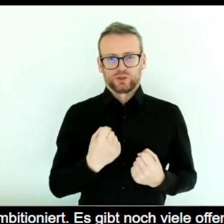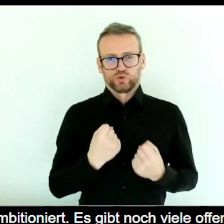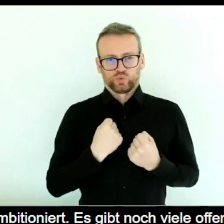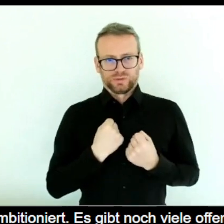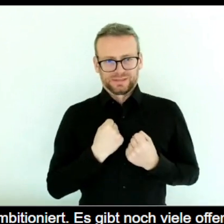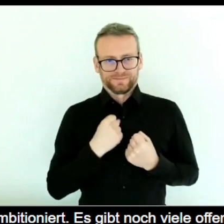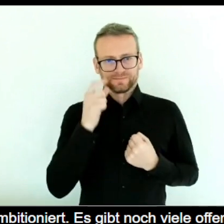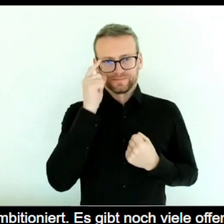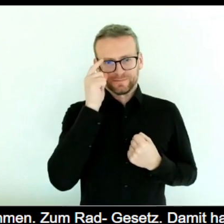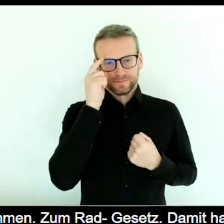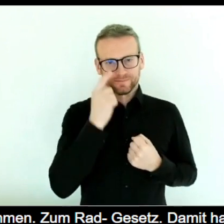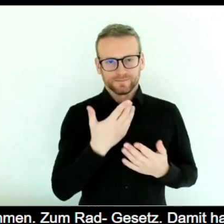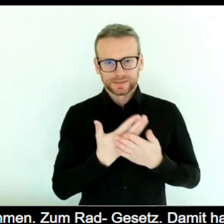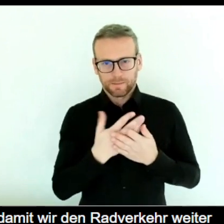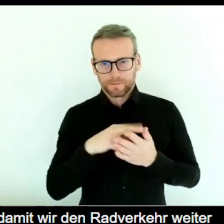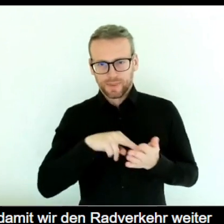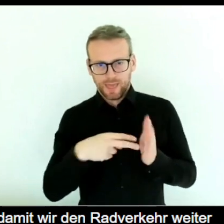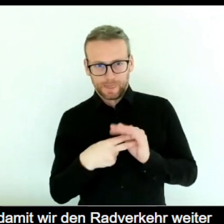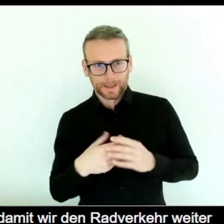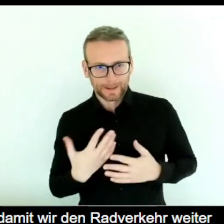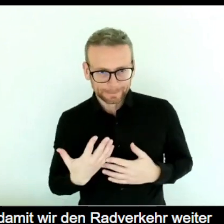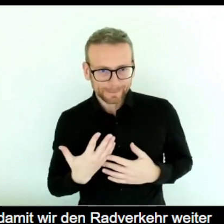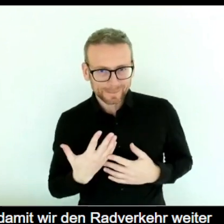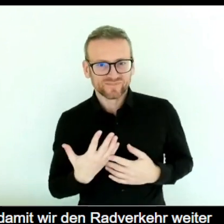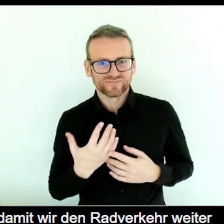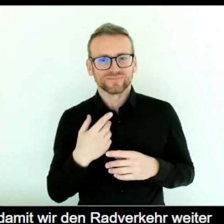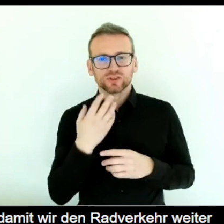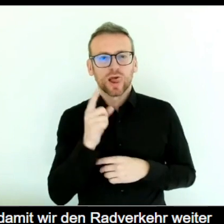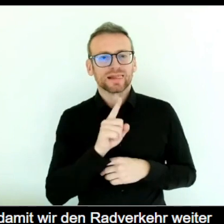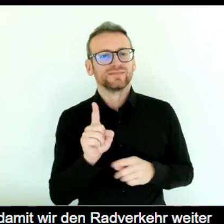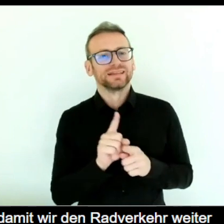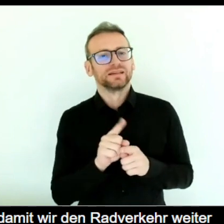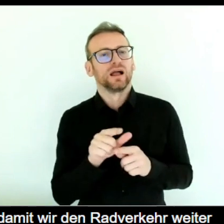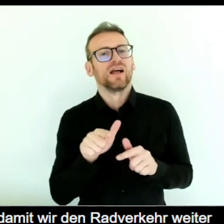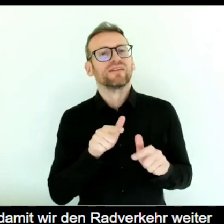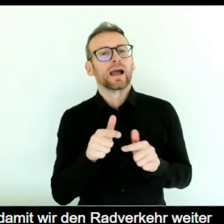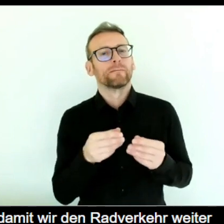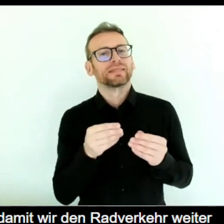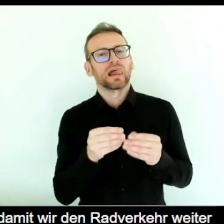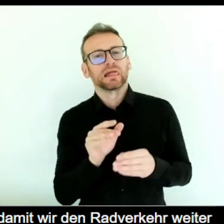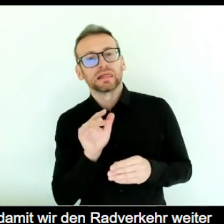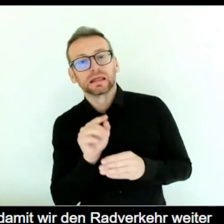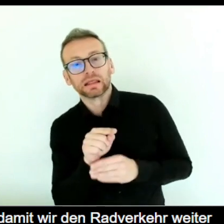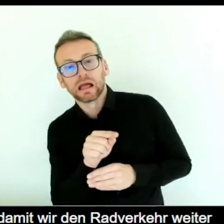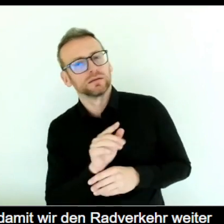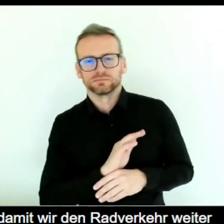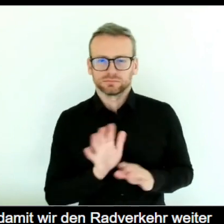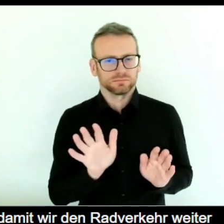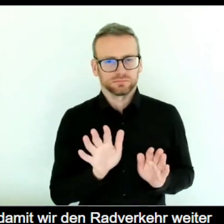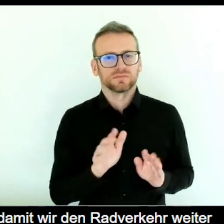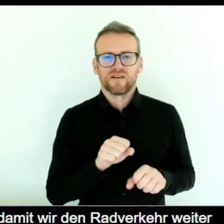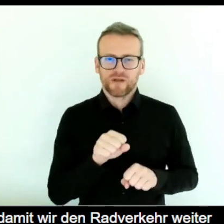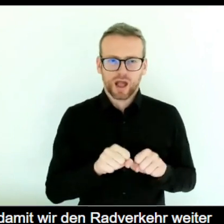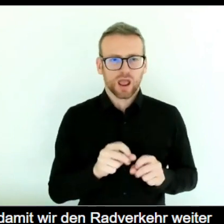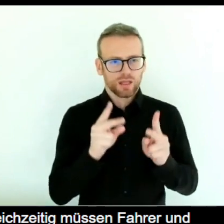mit den Kommunen insgesamt 1500 Kilometer neue Radwege in Bayern bauen. Wir wollen die Fahrradmitnahme in S-Bahnen